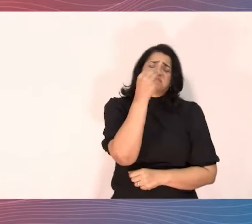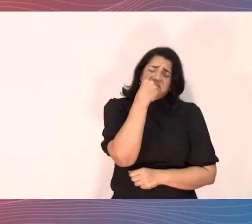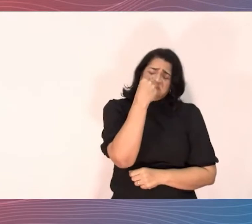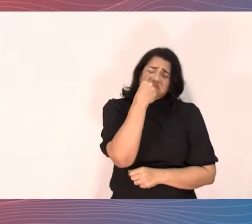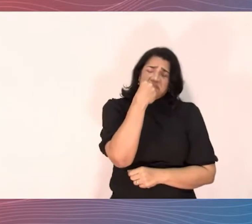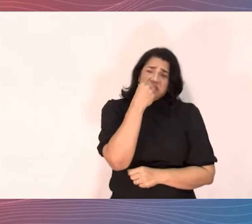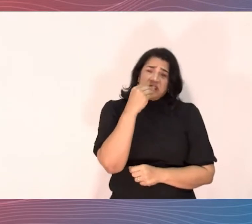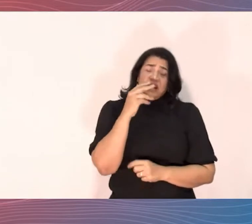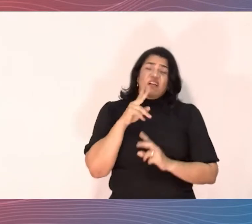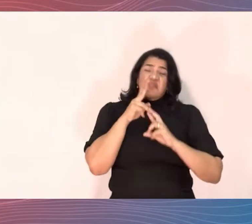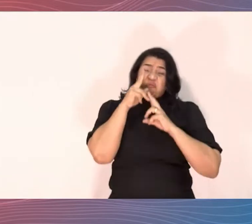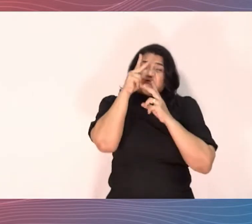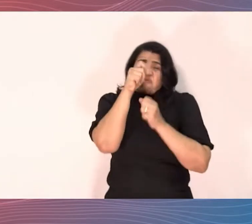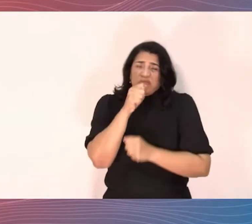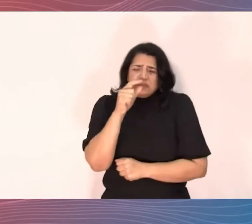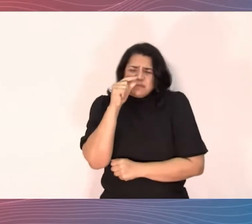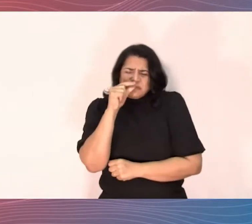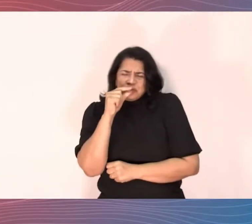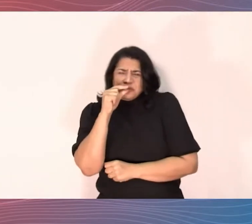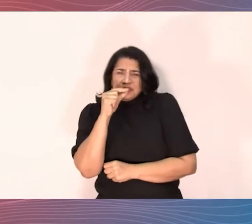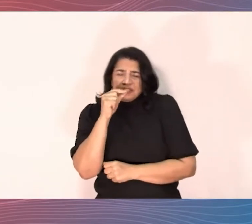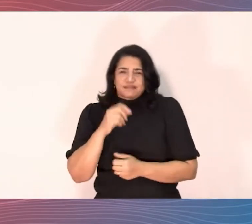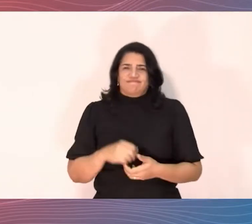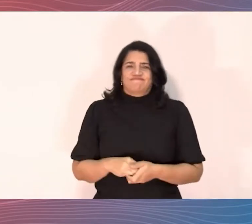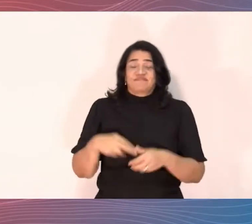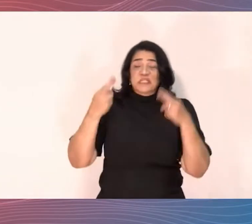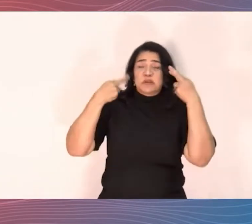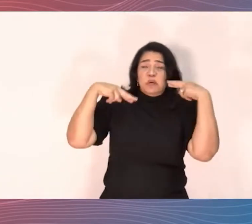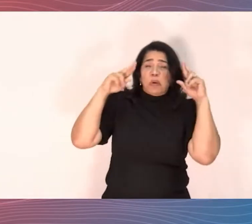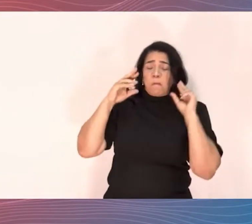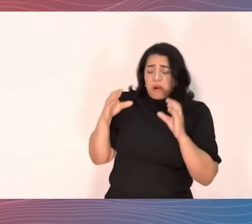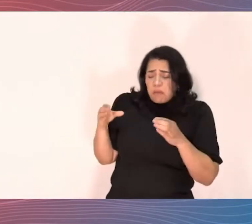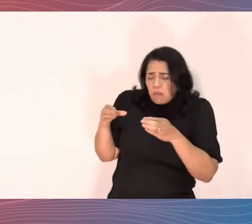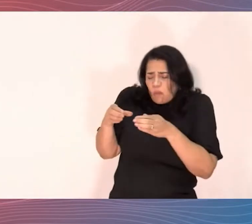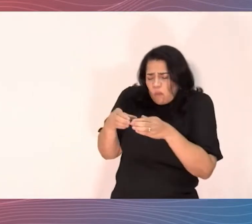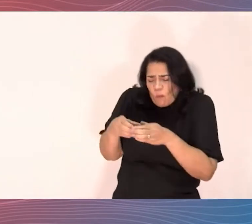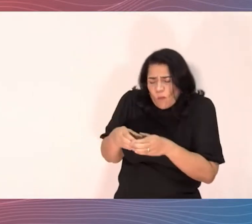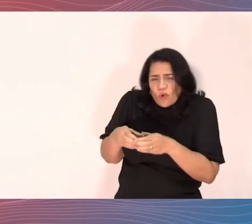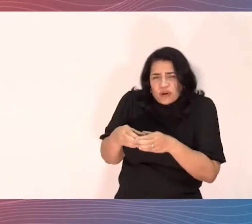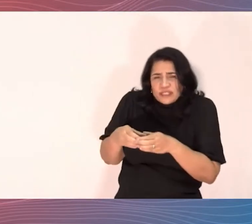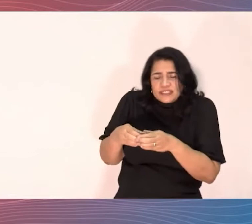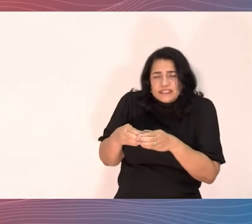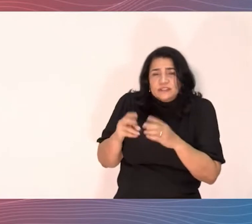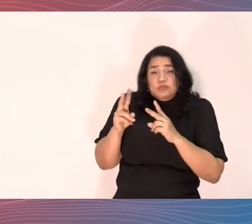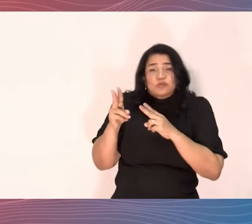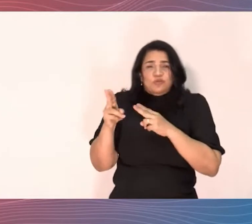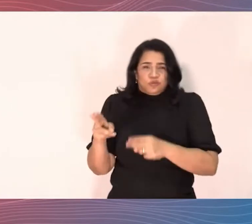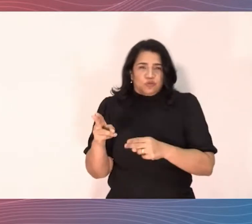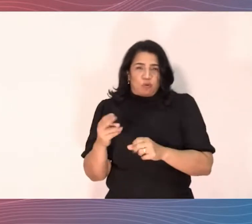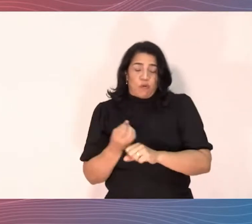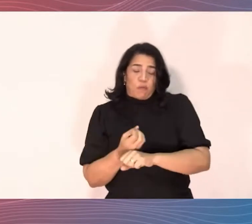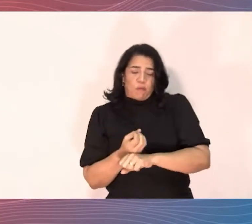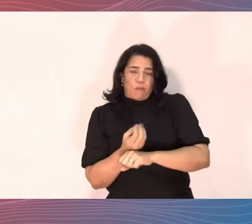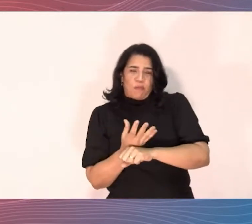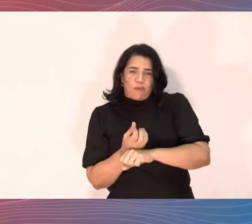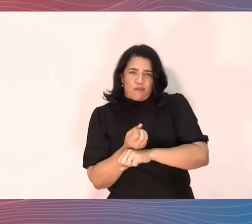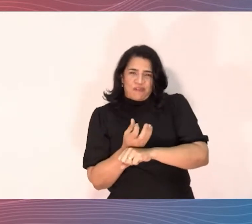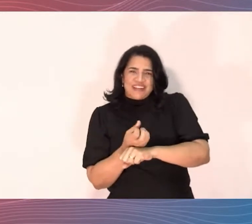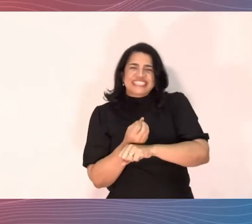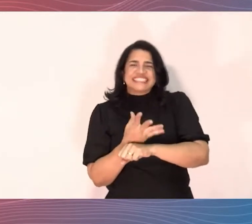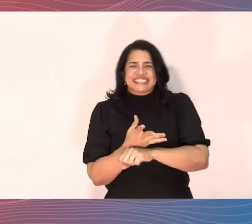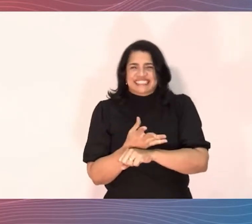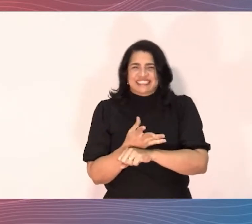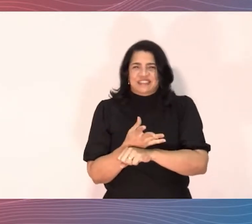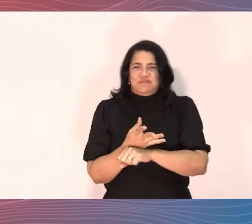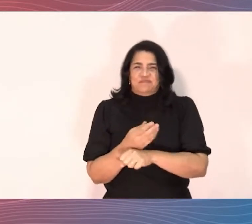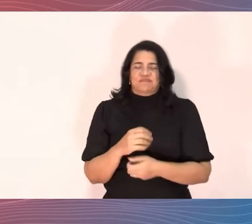rebanho. Como a igreja de Filadélfia. Pouca força. Mas Deus